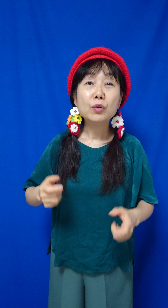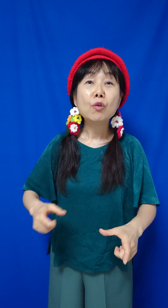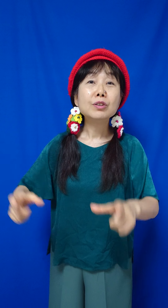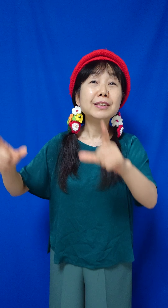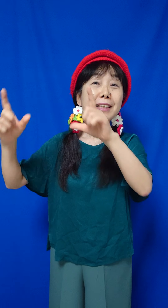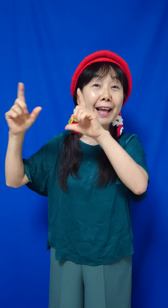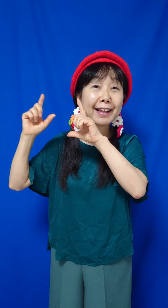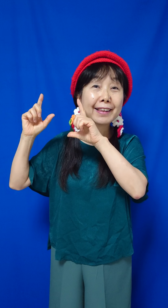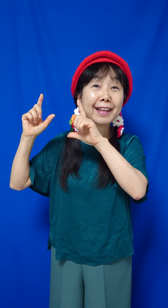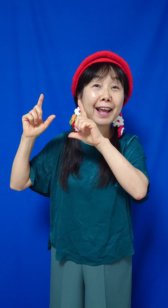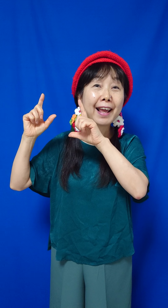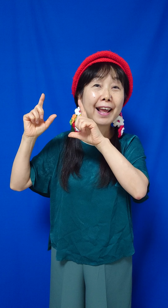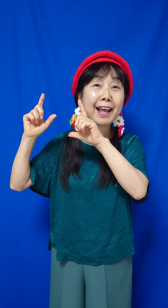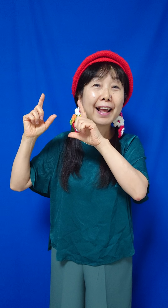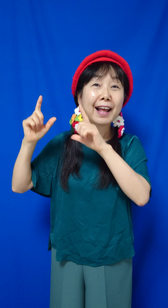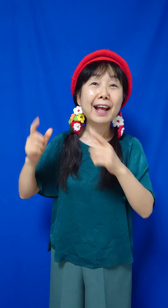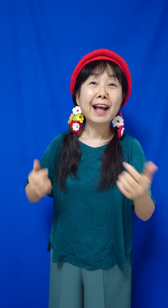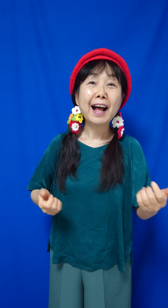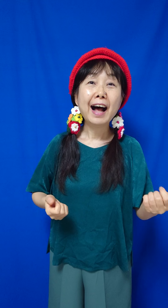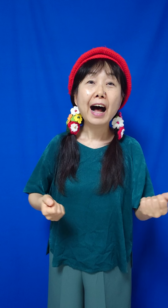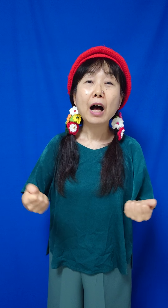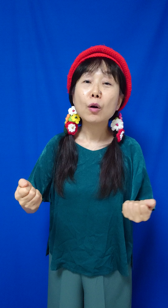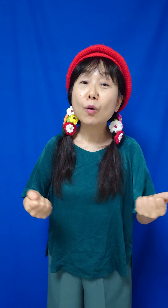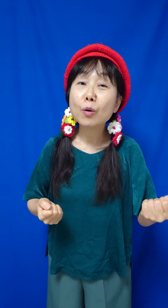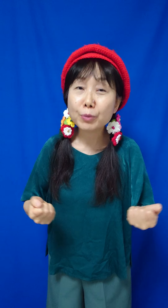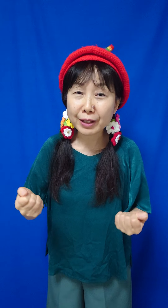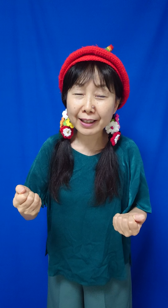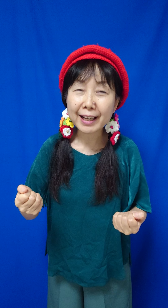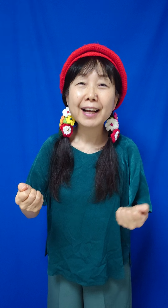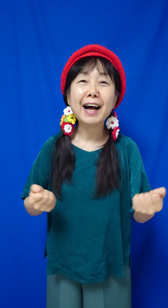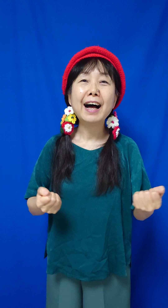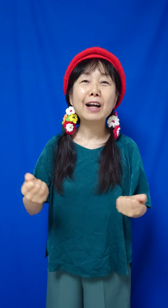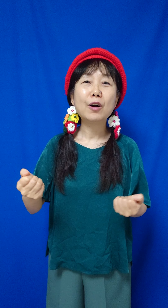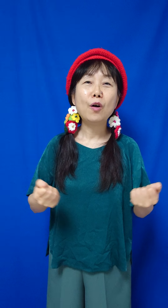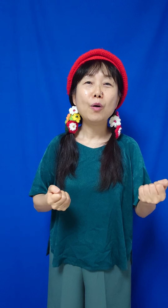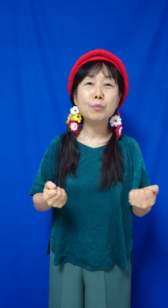乗せて運ぶかな、運ぶ